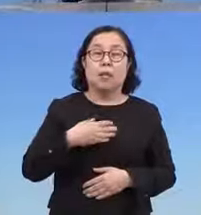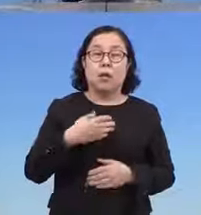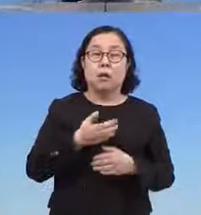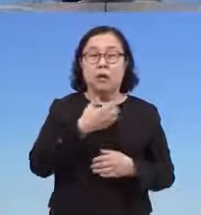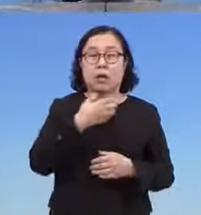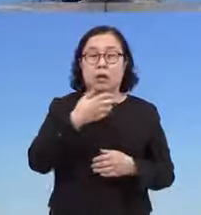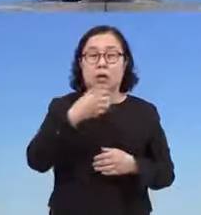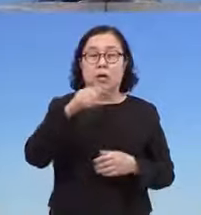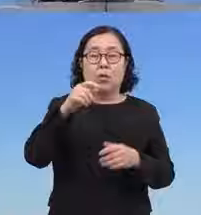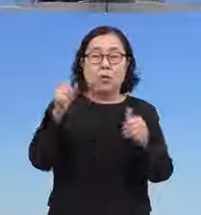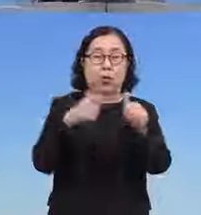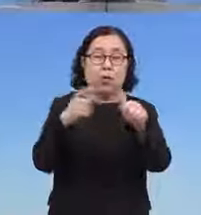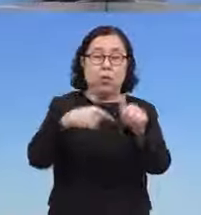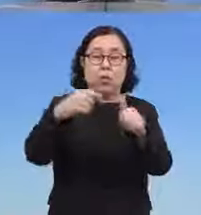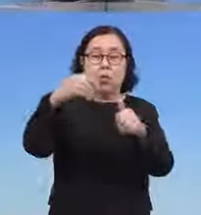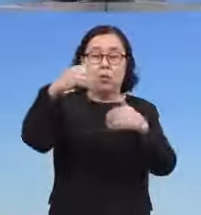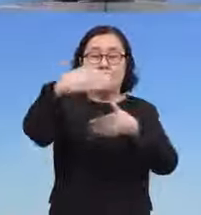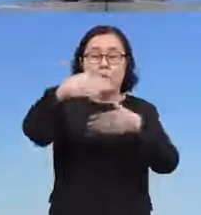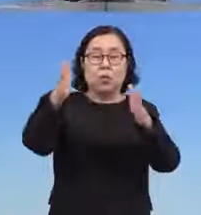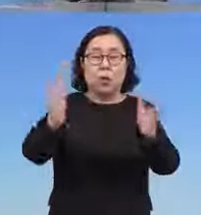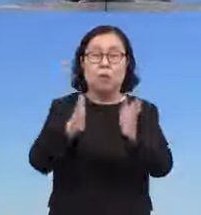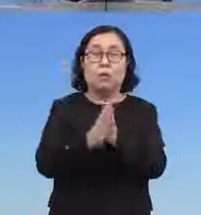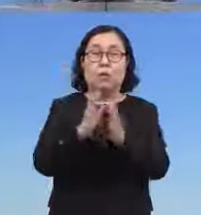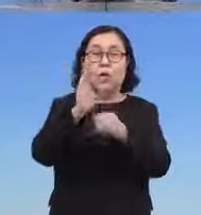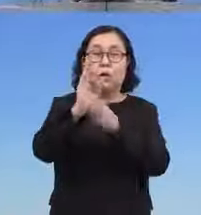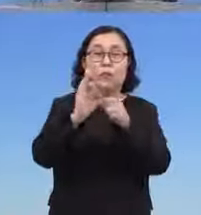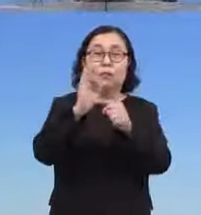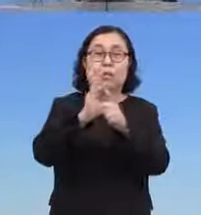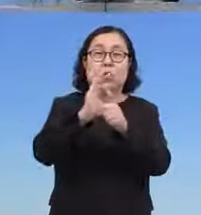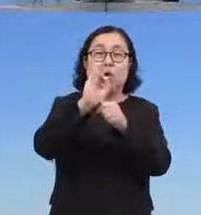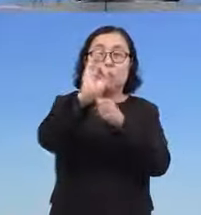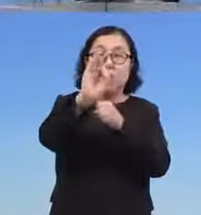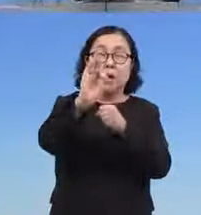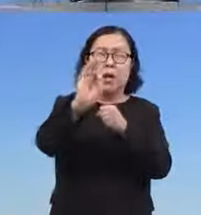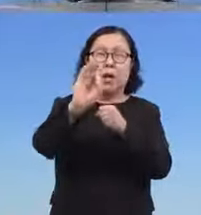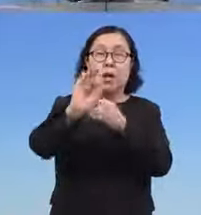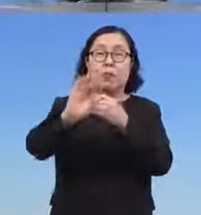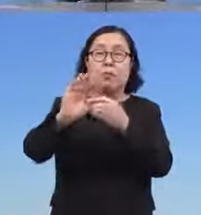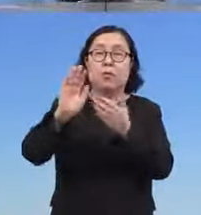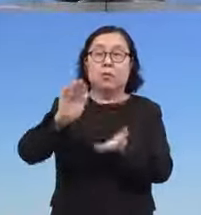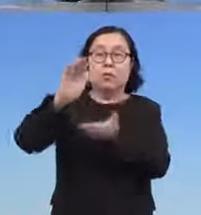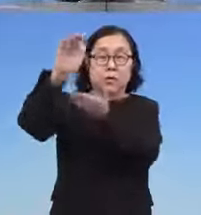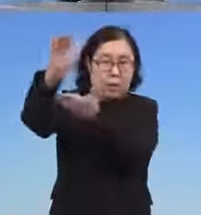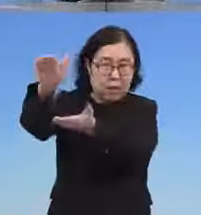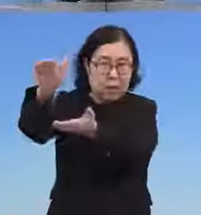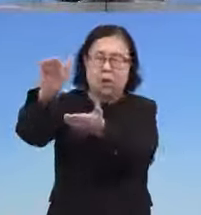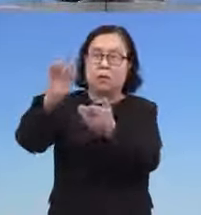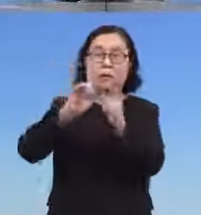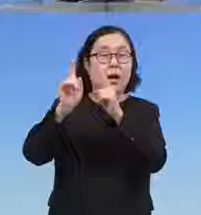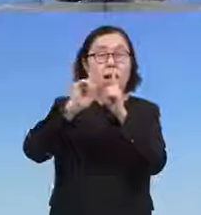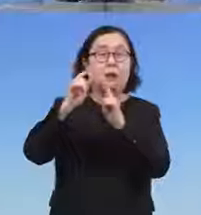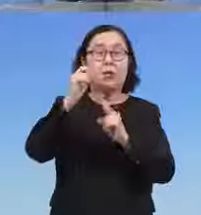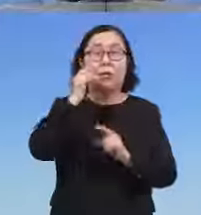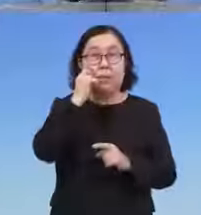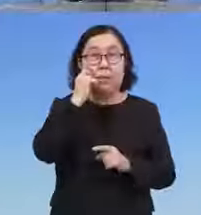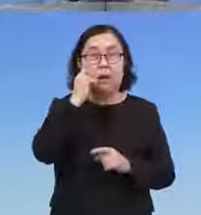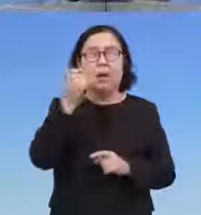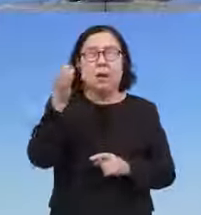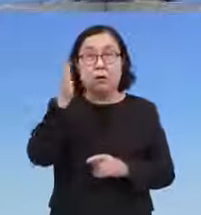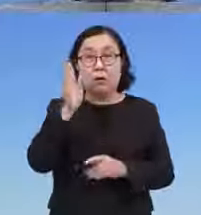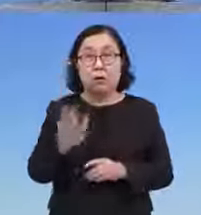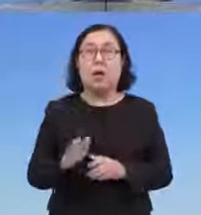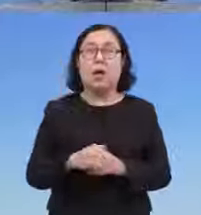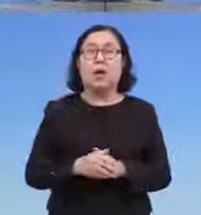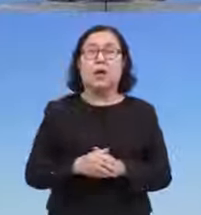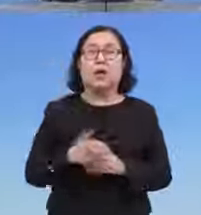무슨 제가 이 드림센터를 당에 결정도 안 하고 내 멋대로 이거를 10년 쓰고 누구를 주느니 마느니 이런 이야기를